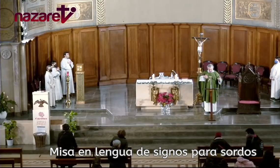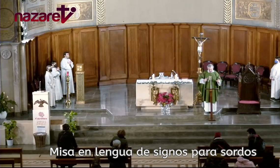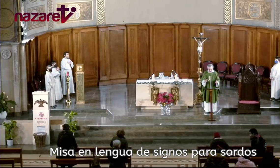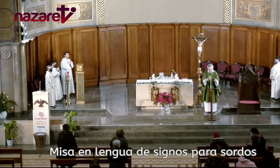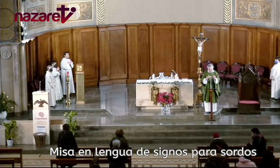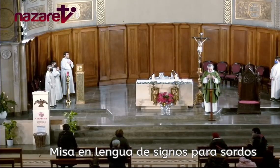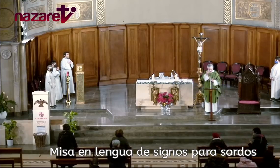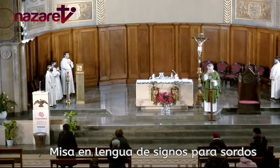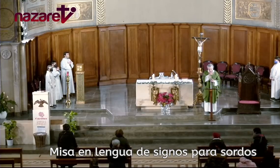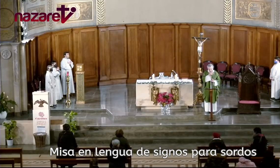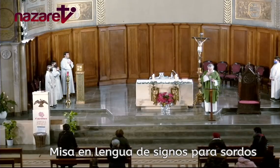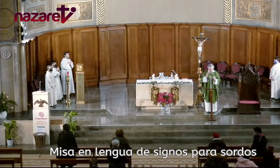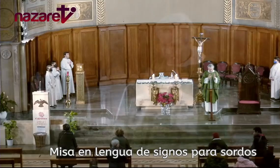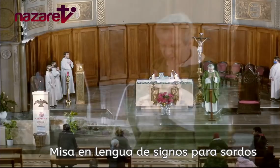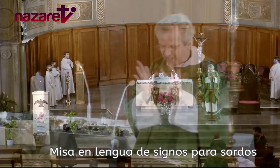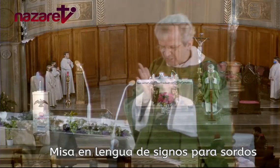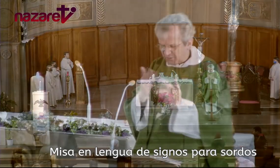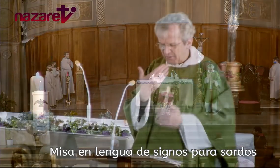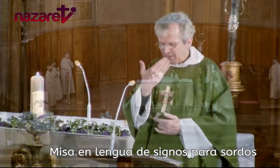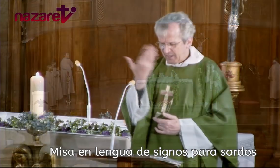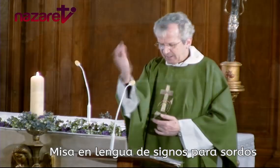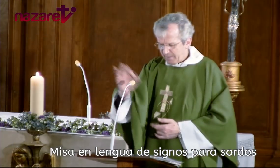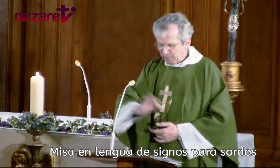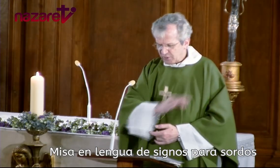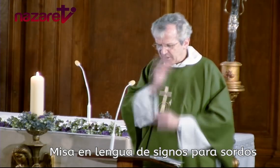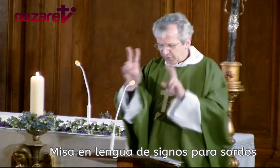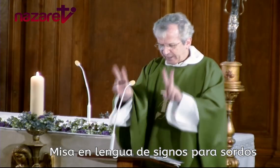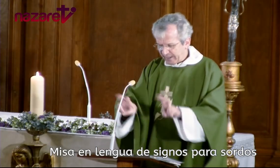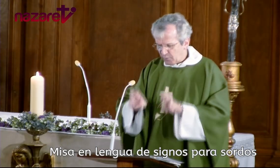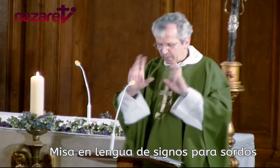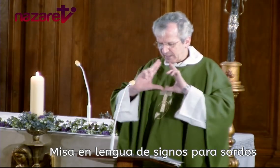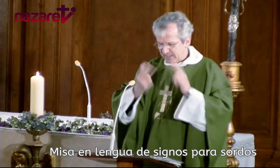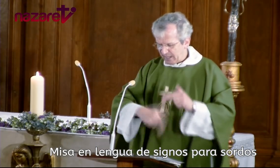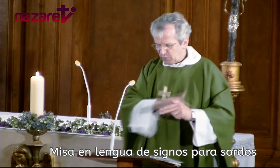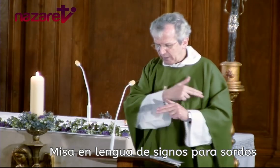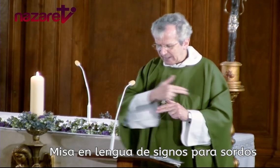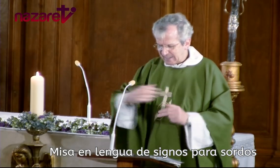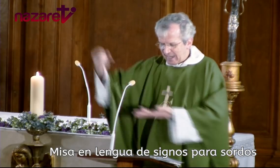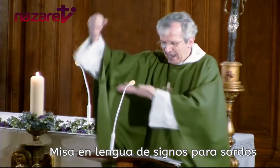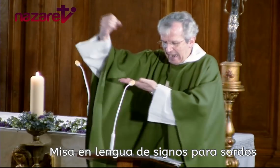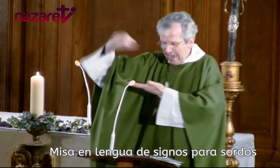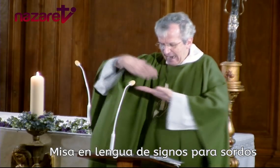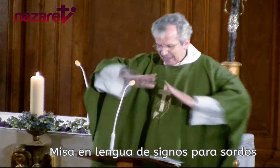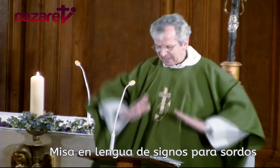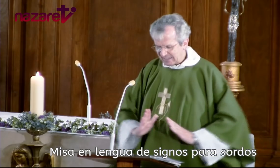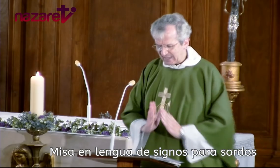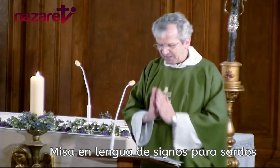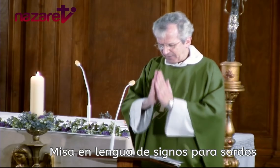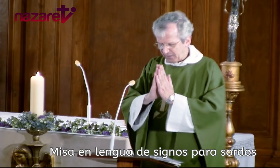Al recibir los sacramentos de Cristo, te pedimos, Señor, que renueves en tu Iglesia la gracia